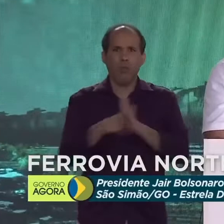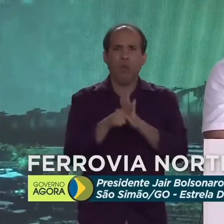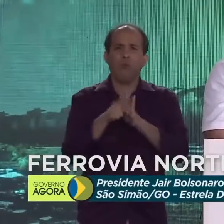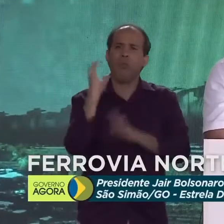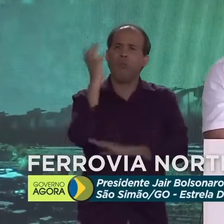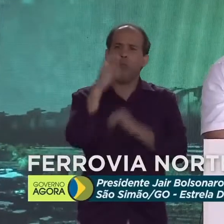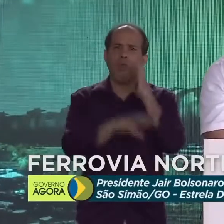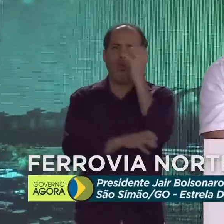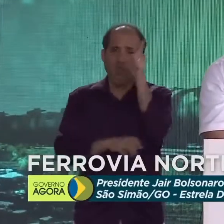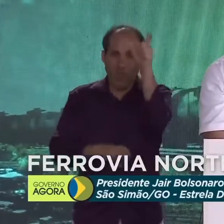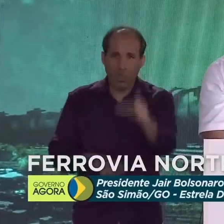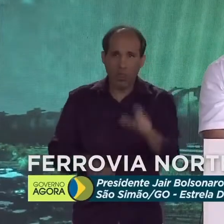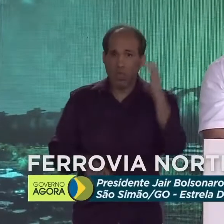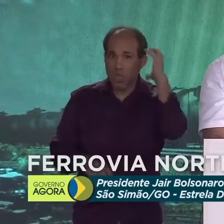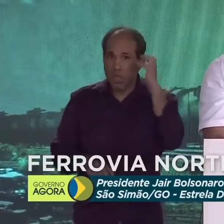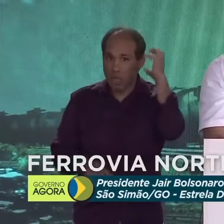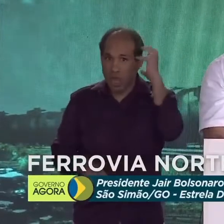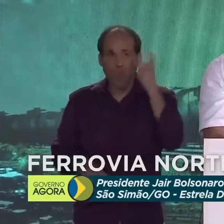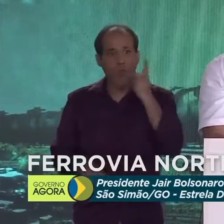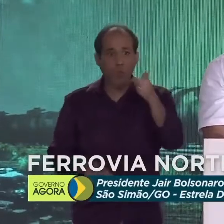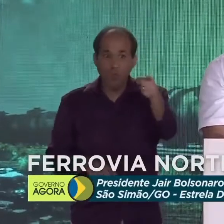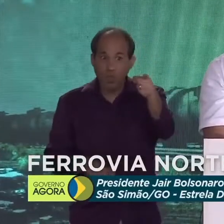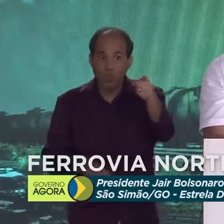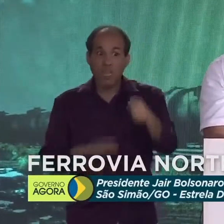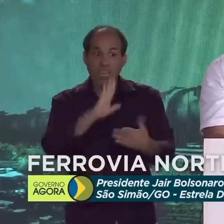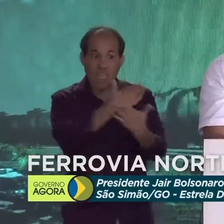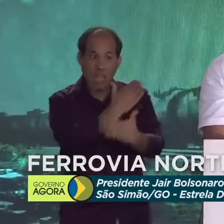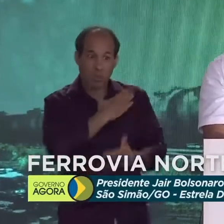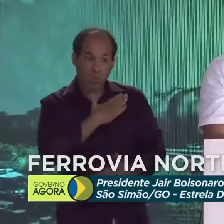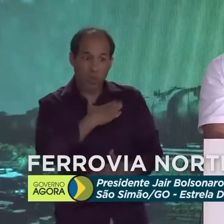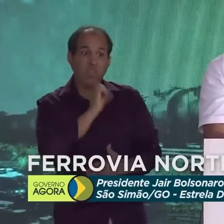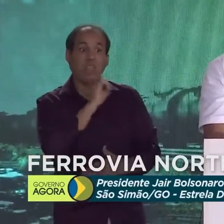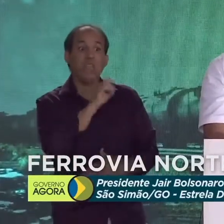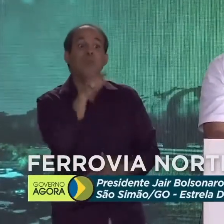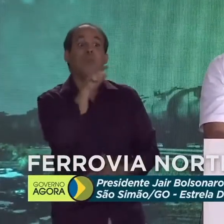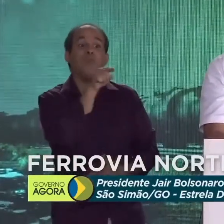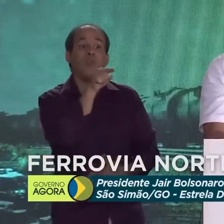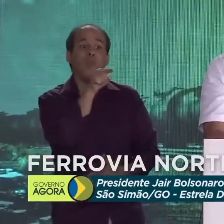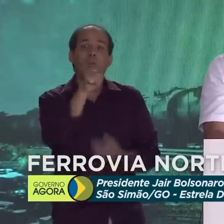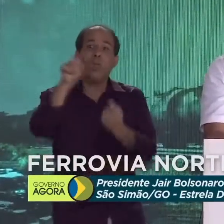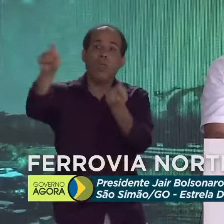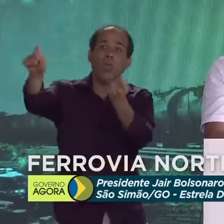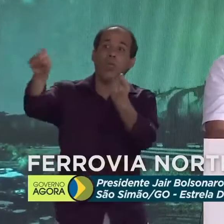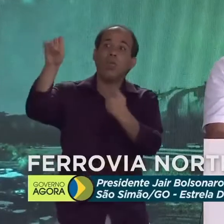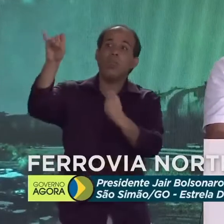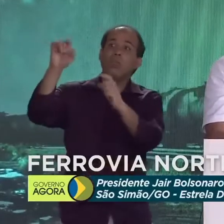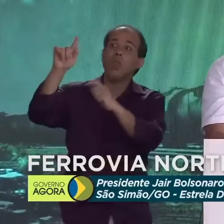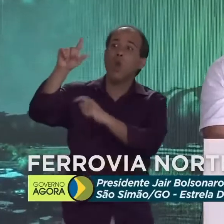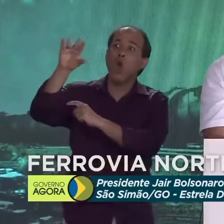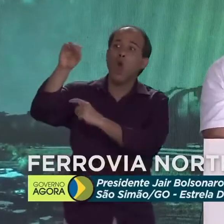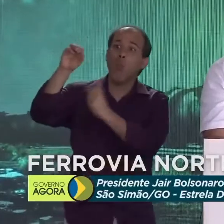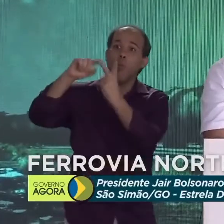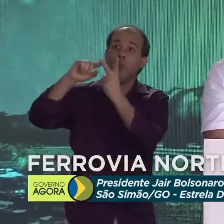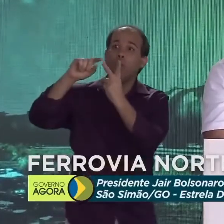Salles, e eu digo para ele: você só sai do meu governo se você for elogiado pela Globo ou pela